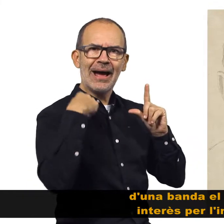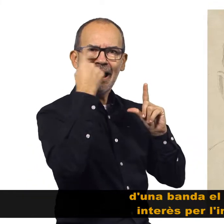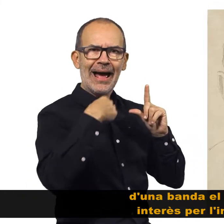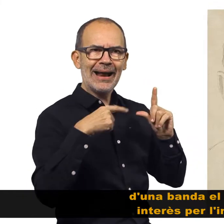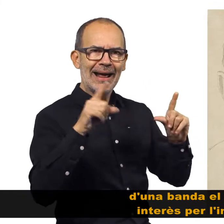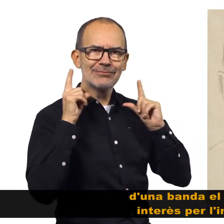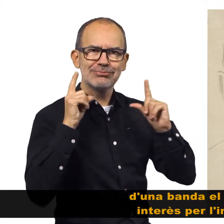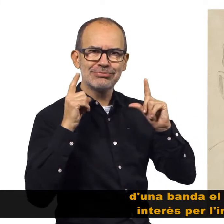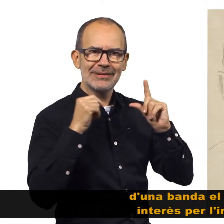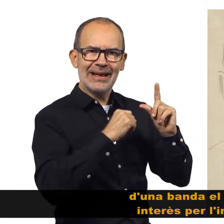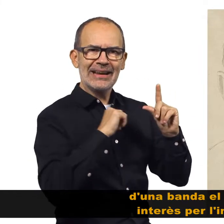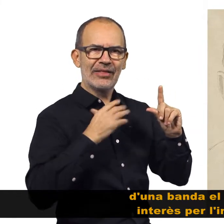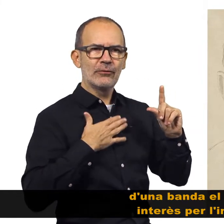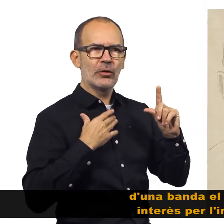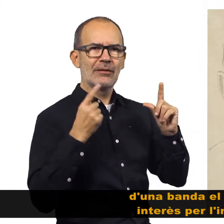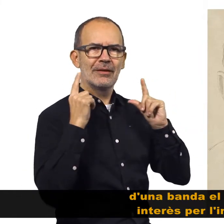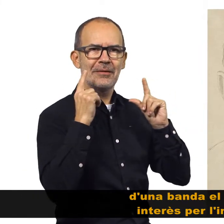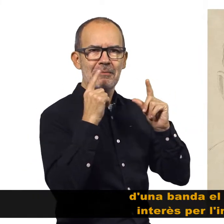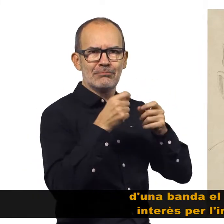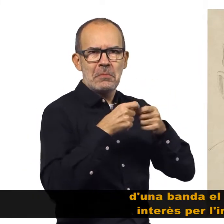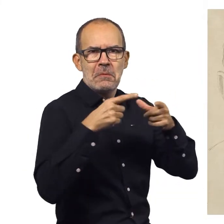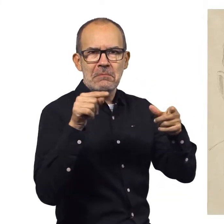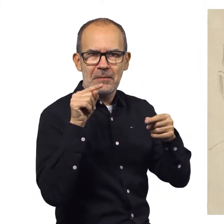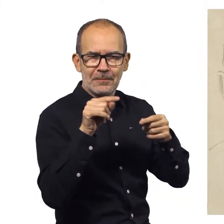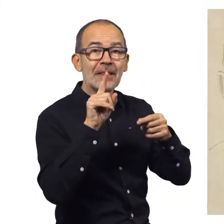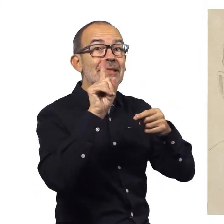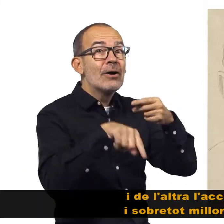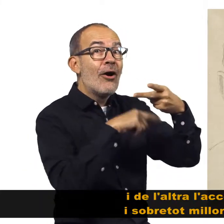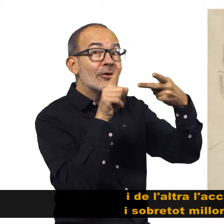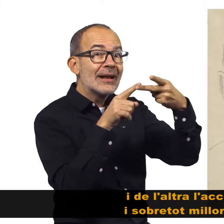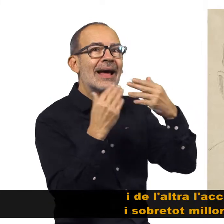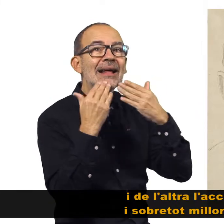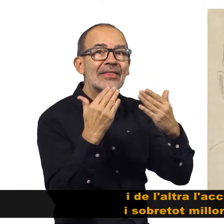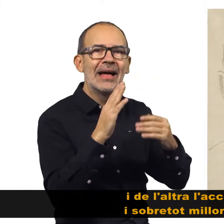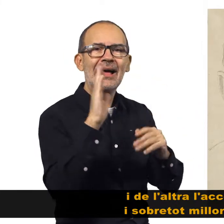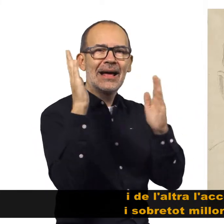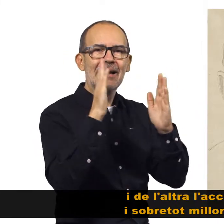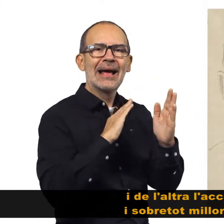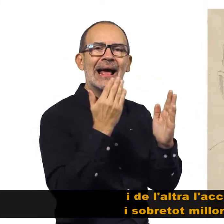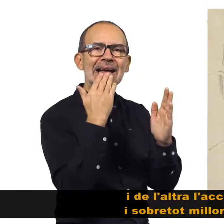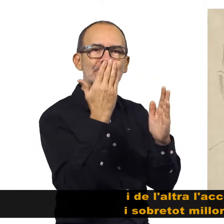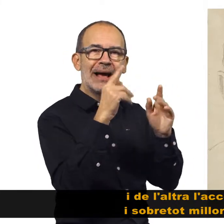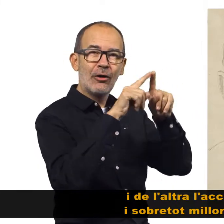D'una banda, el creixent interès per l'individu i de l'altra, l'accés a més i, sobretot, millors